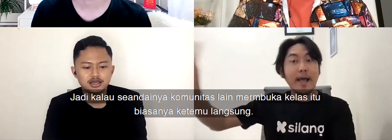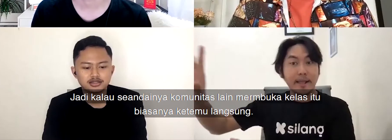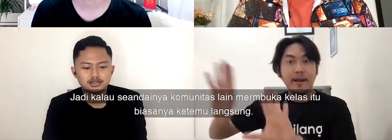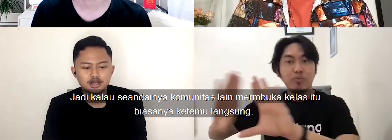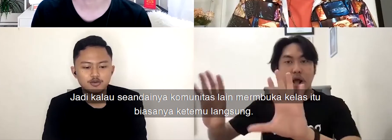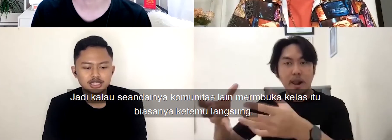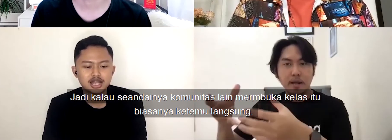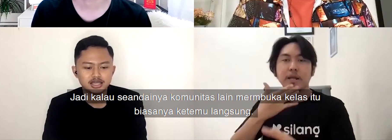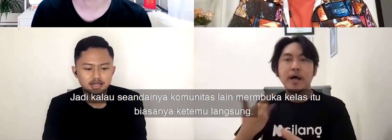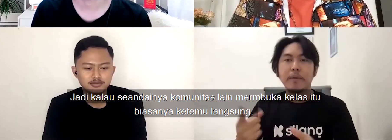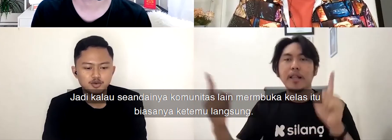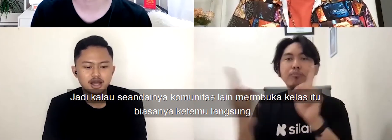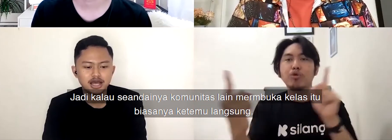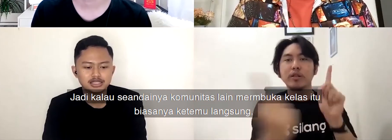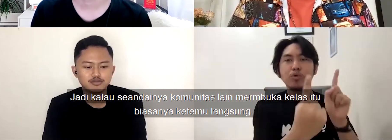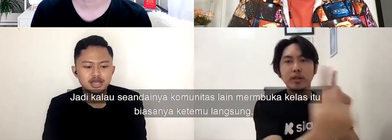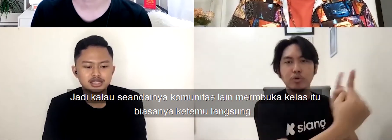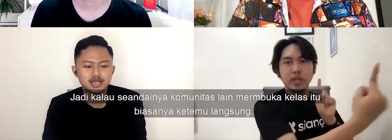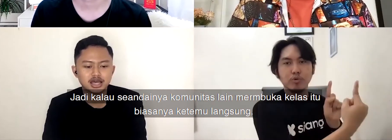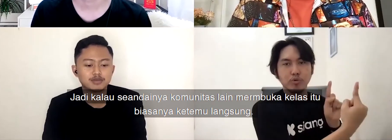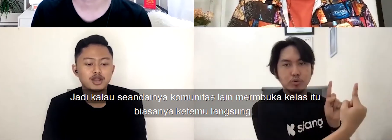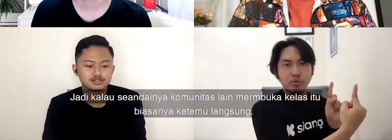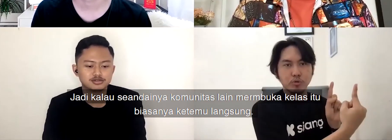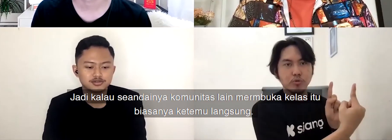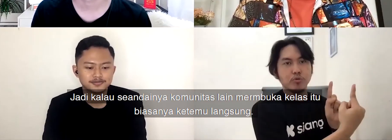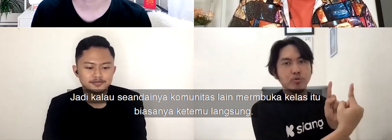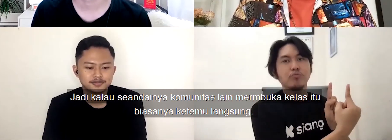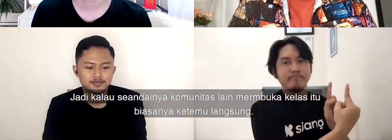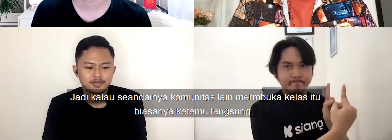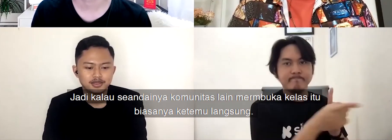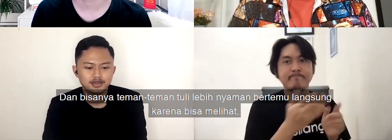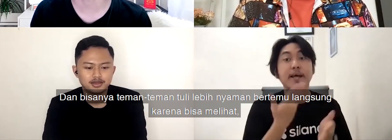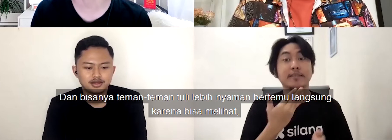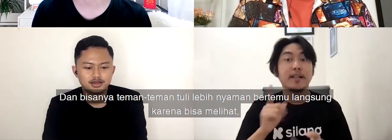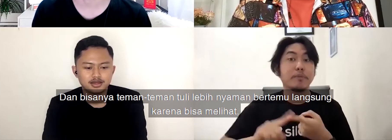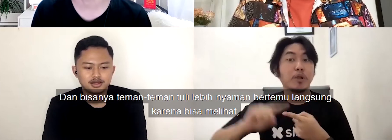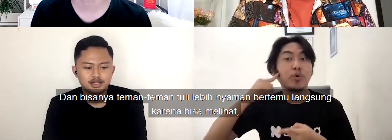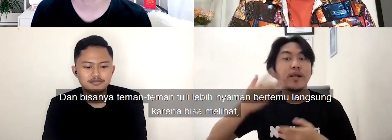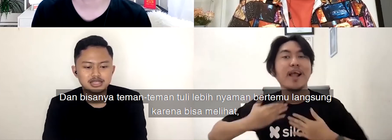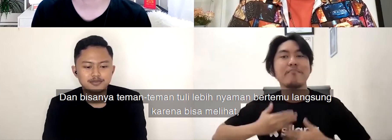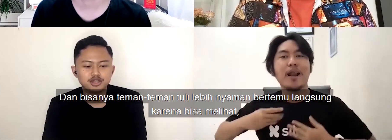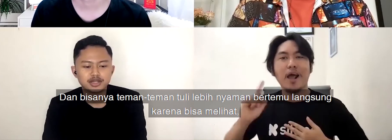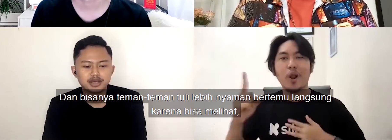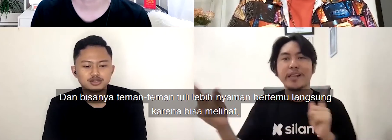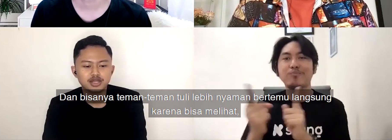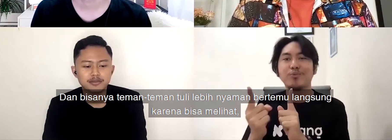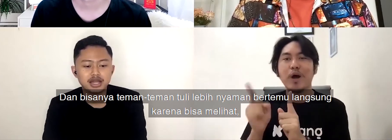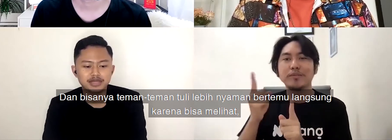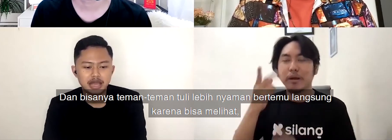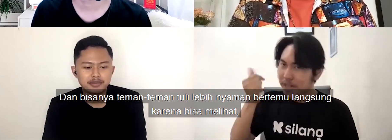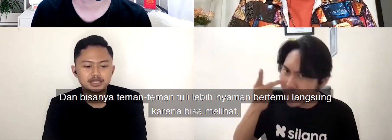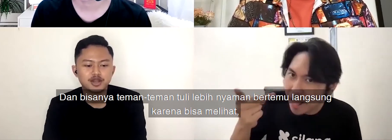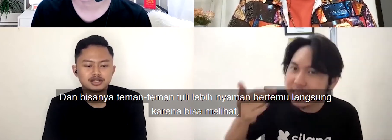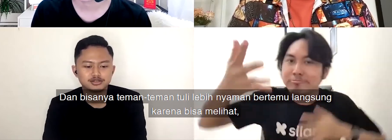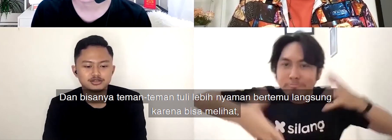seandainya komunitas lain membuka kelas biasanya langsung dan biasanya pun teman-teman tulis